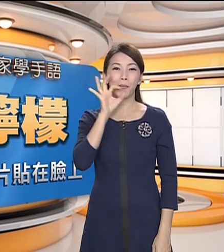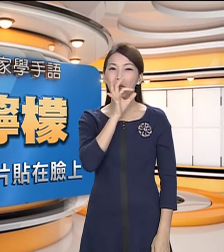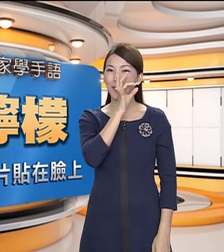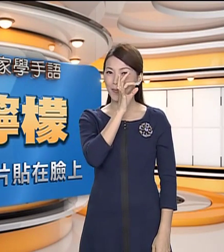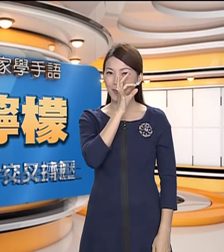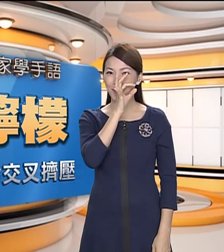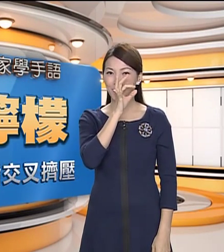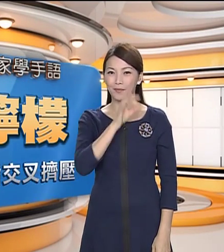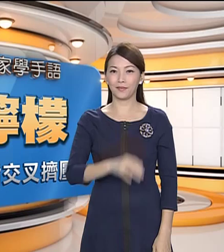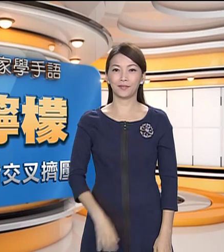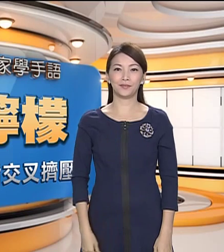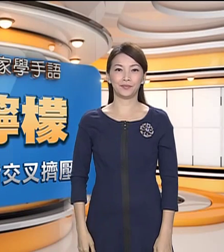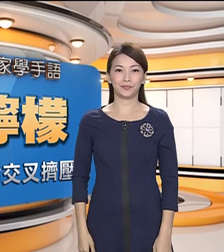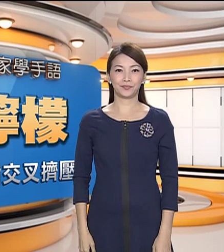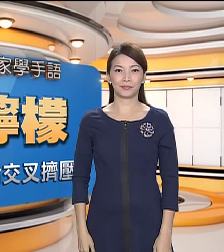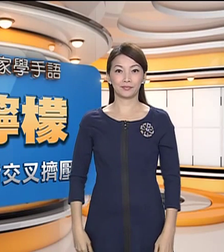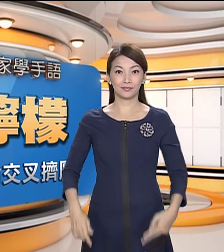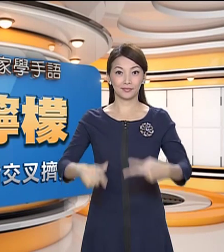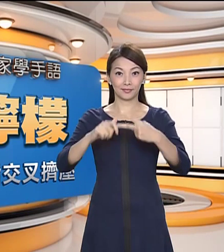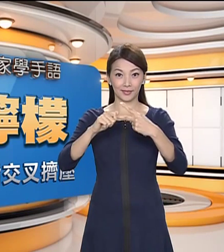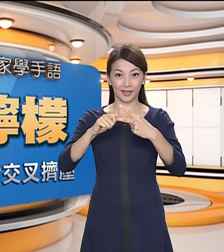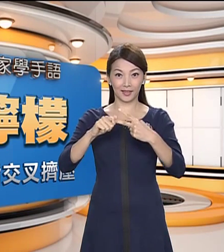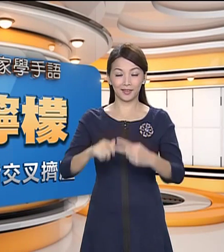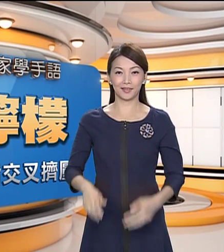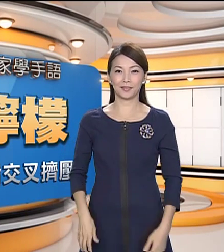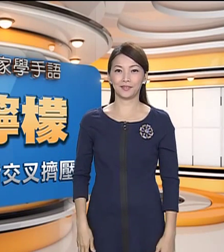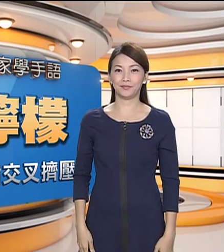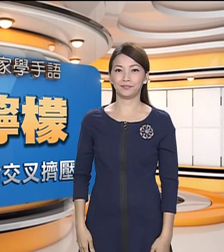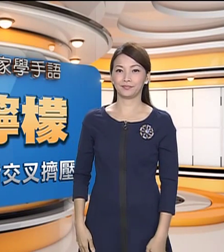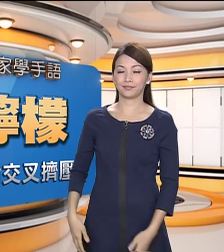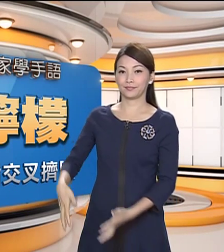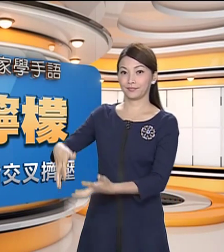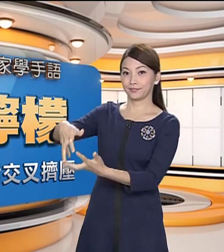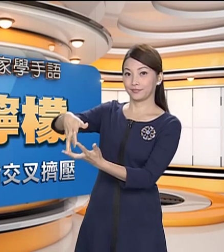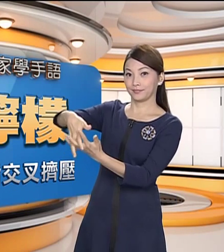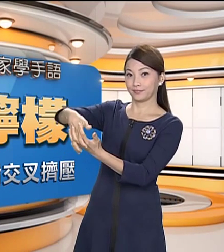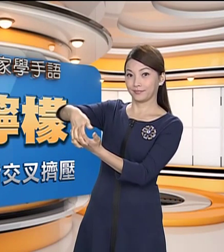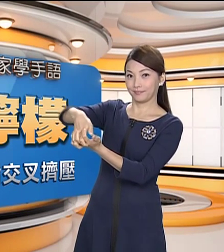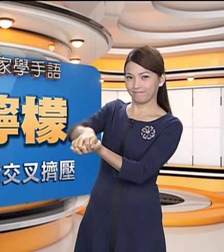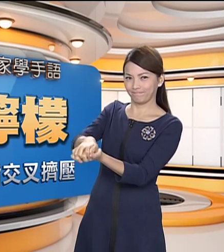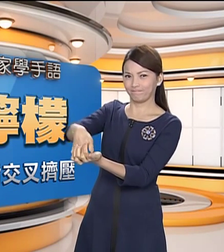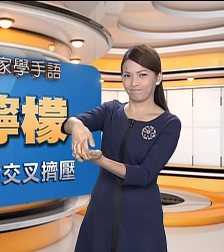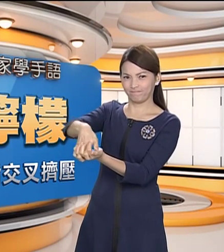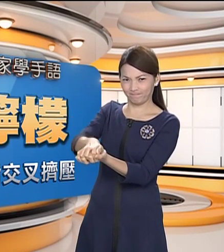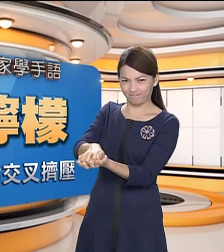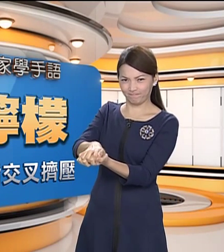柠檬。第二个笔法，指头交叉挤柠檬汁的动作，